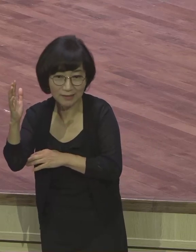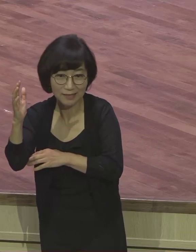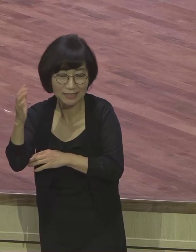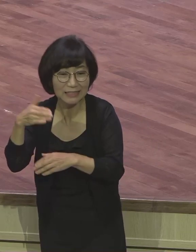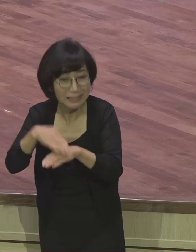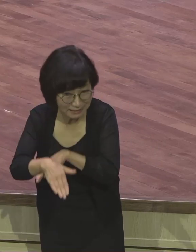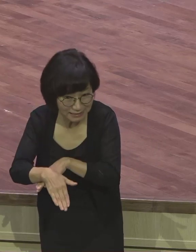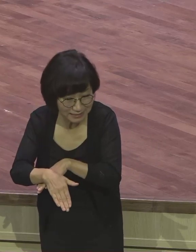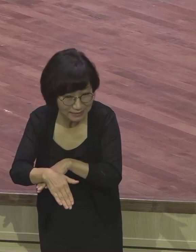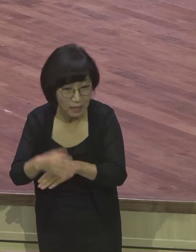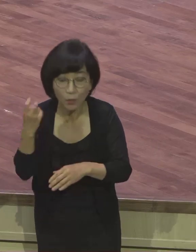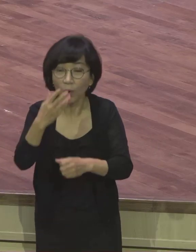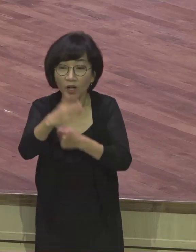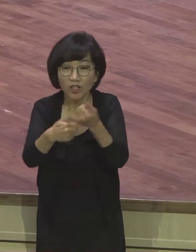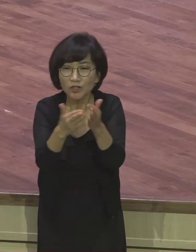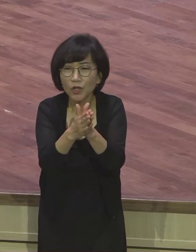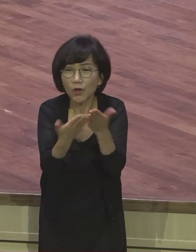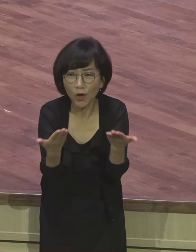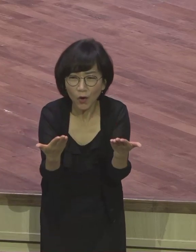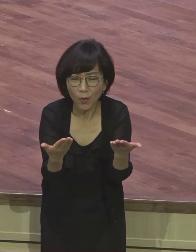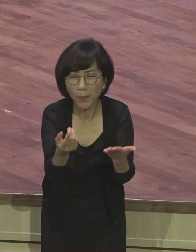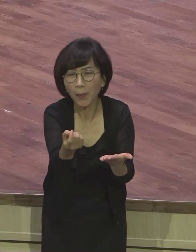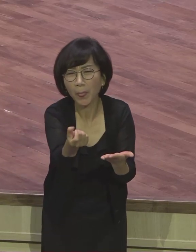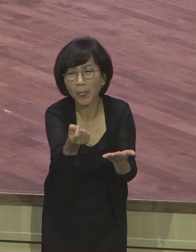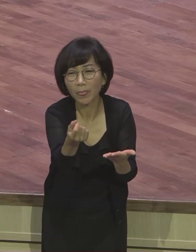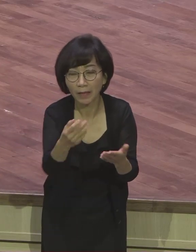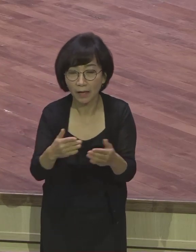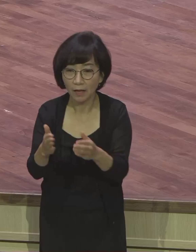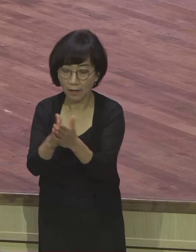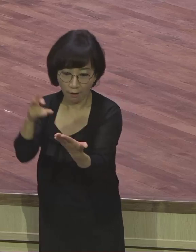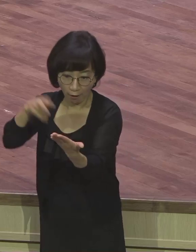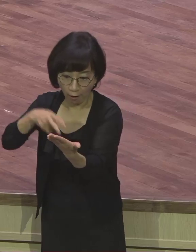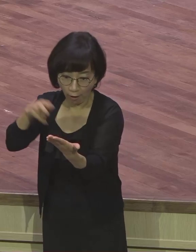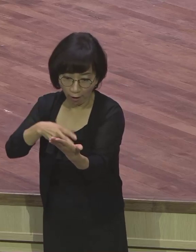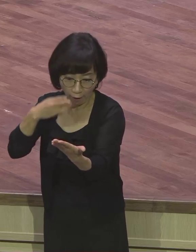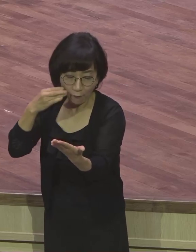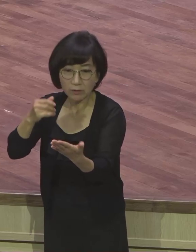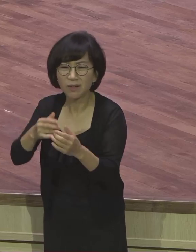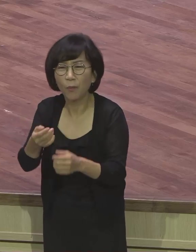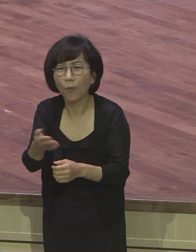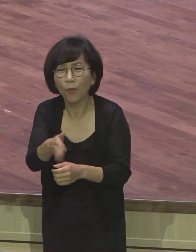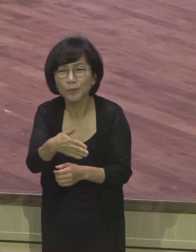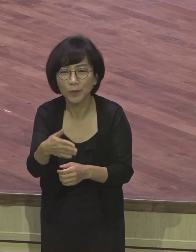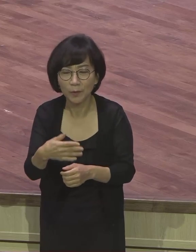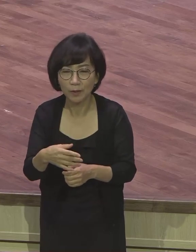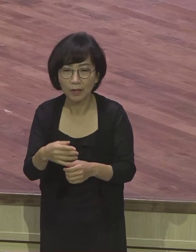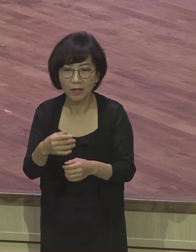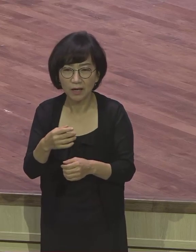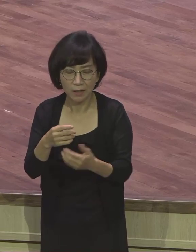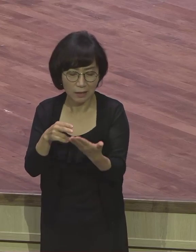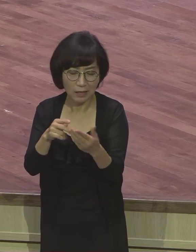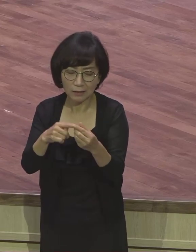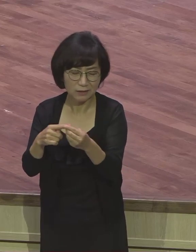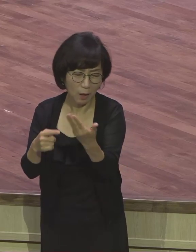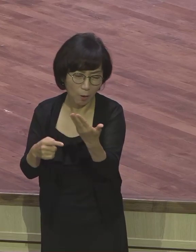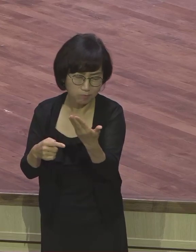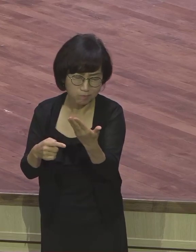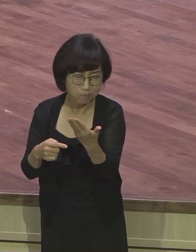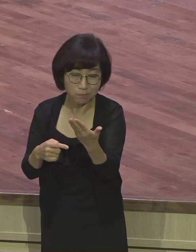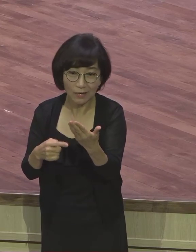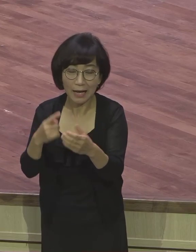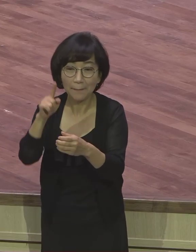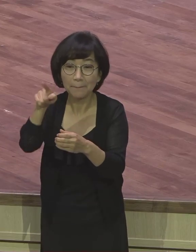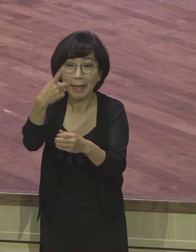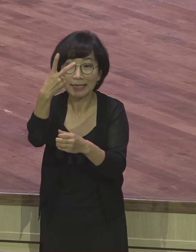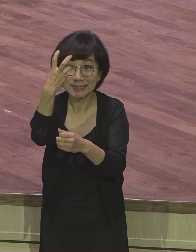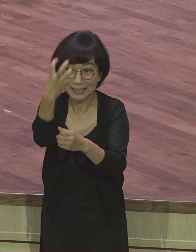성경 책도 많지 않고 글 읽을 줄 아는 사람도 많지 않았어요. 이 기독교 초기 130년 전에는.